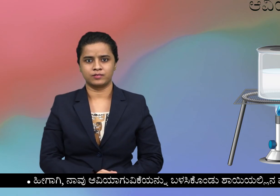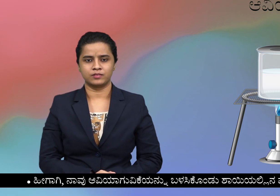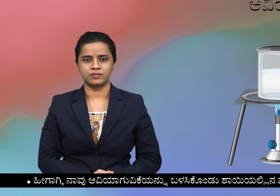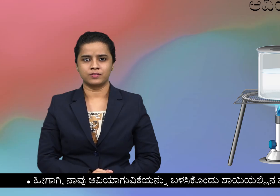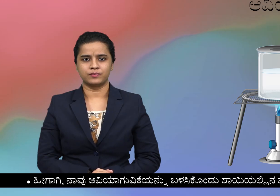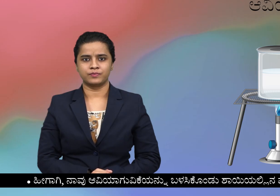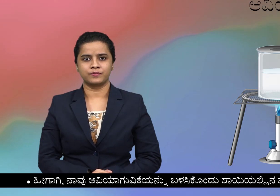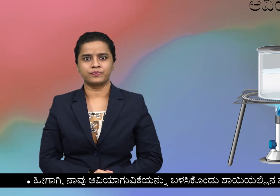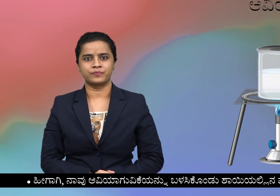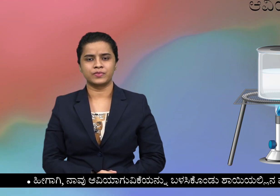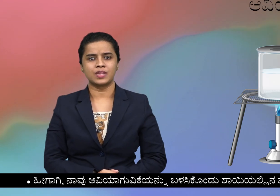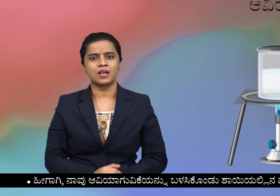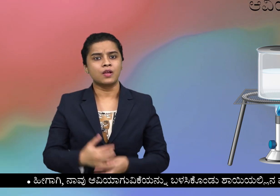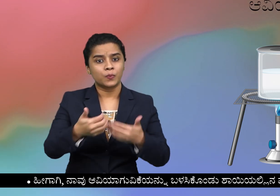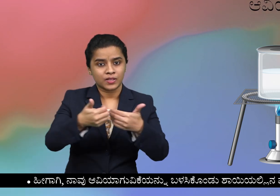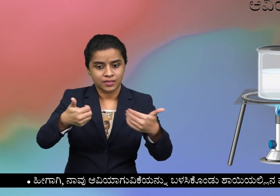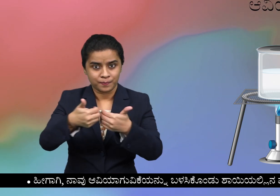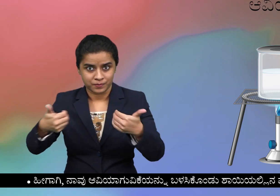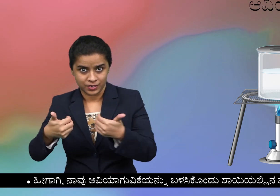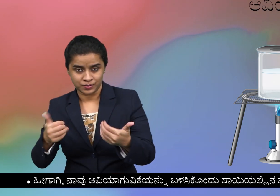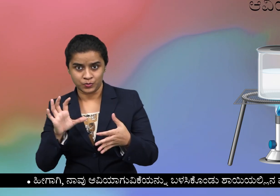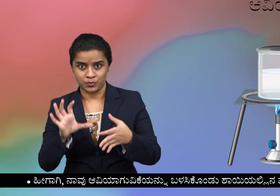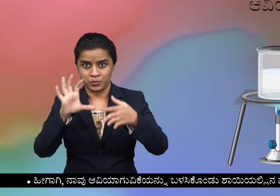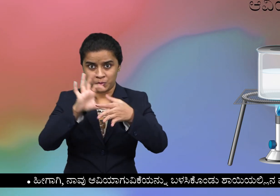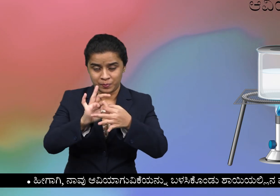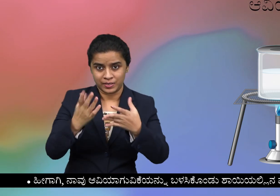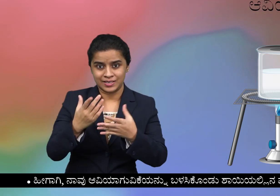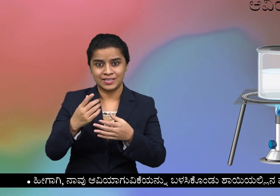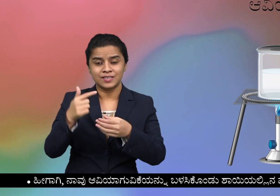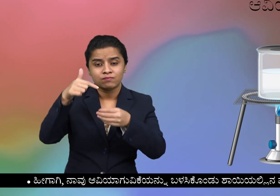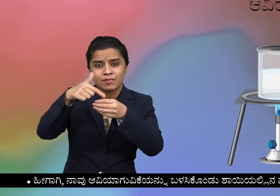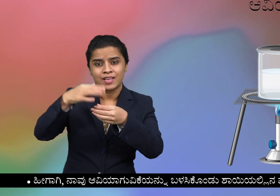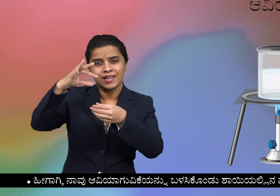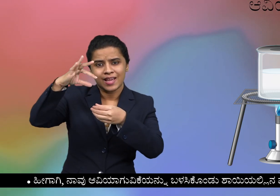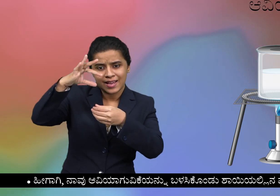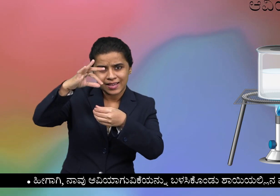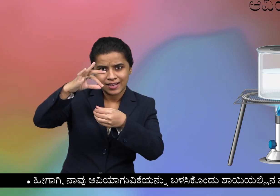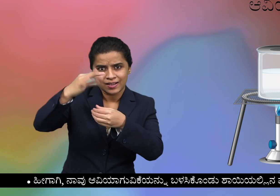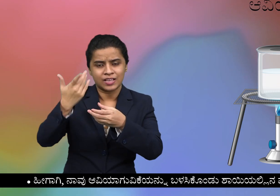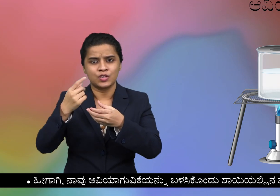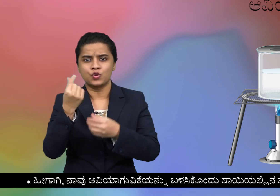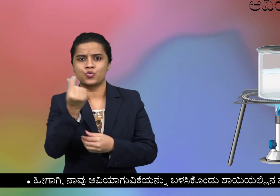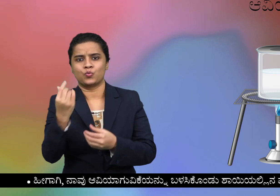ಹೀಗಾಗಿ ನಾವು ಆವಿಯಾಗುವಿಕೆಯನ್ನು ಬಳಸಿಕೊಂಡು ಶಾಯಿಯಲ್ಲಿನ ಘಟಕಗಳನ್ನು ಪ್ರತ್ಯೇಕಿಸುತ್ತೇವೆ.